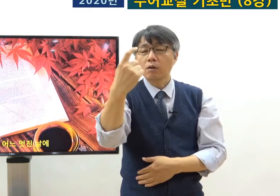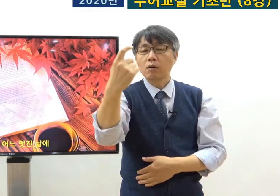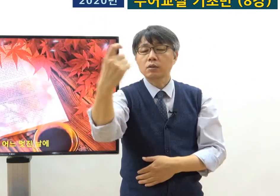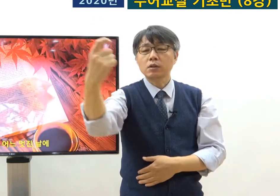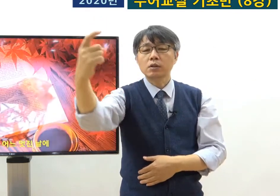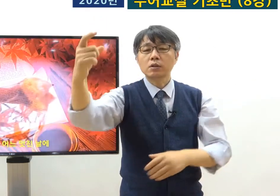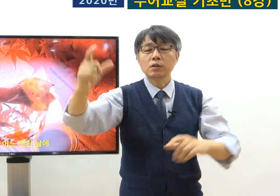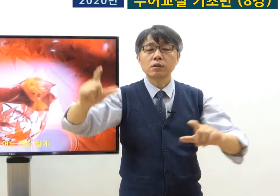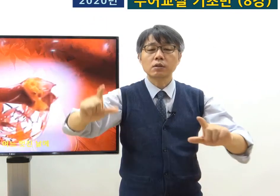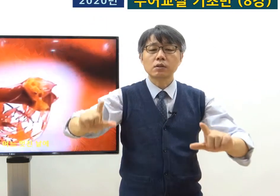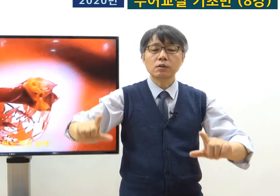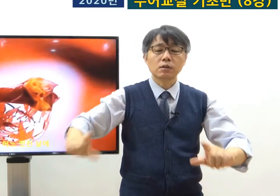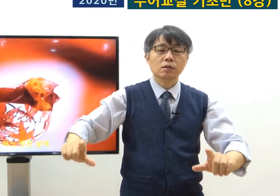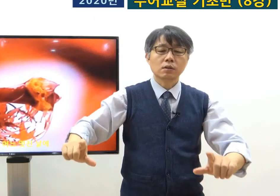먼지